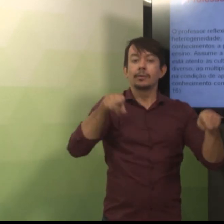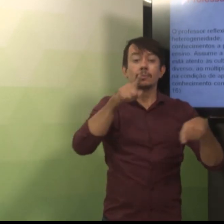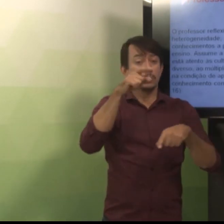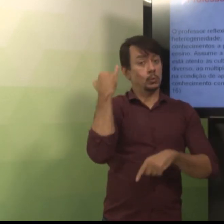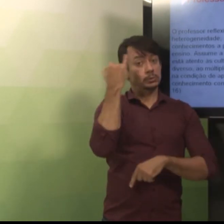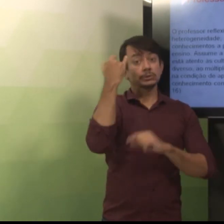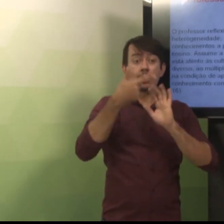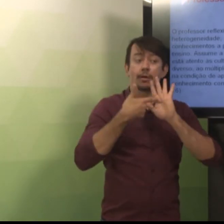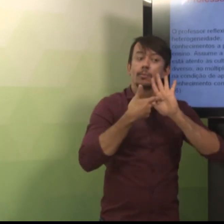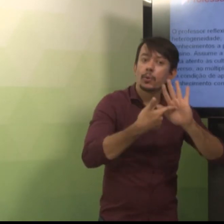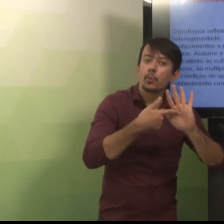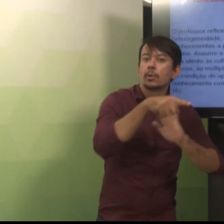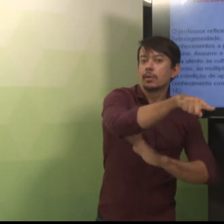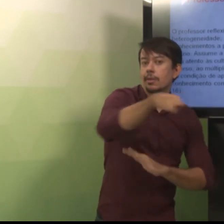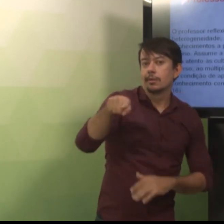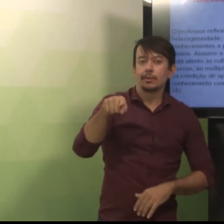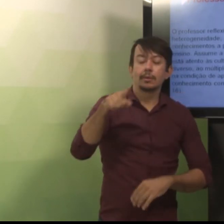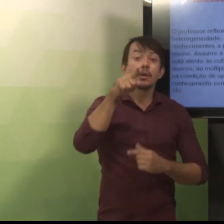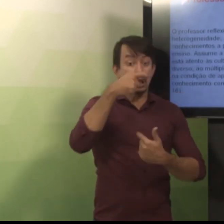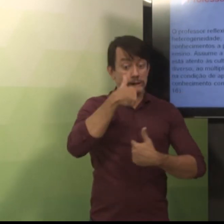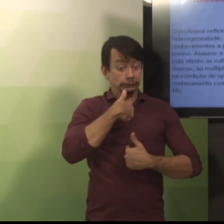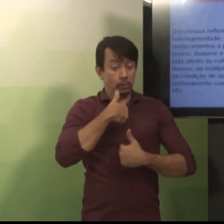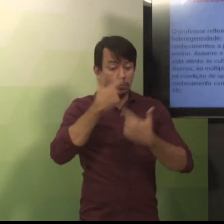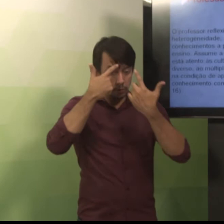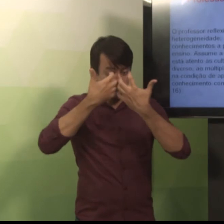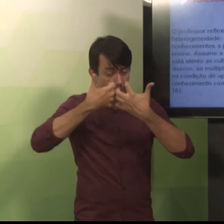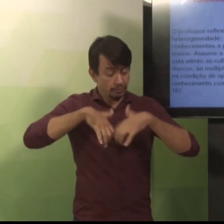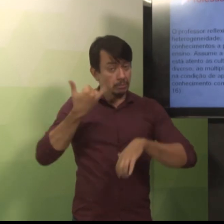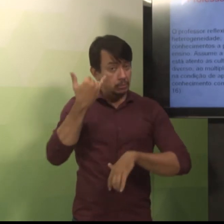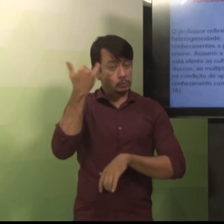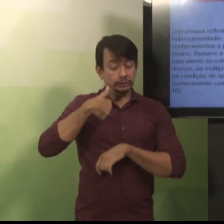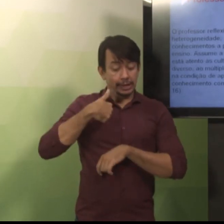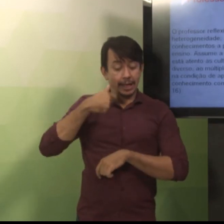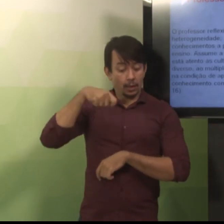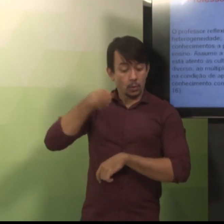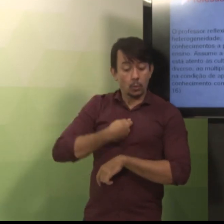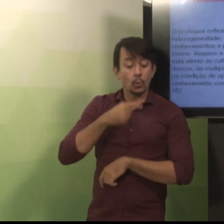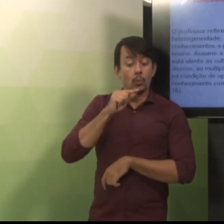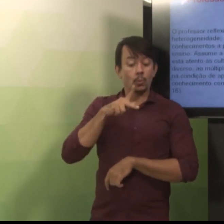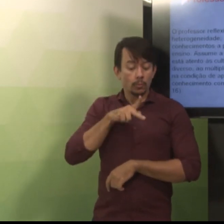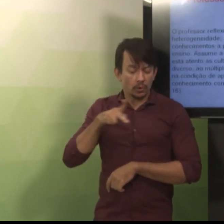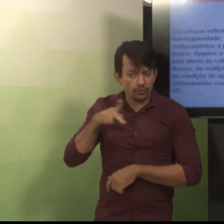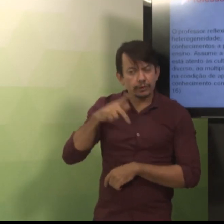Então, é necessário que se atente aos alunos. Eu, como professor, tenho que refletir,